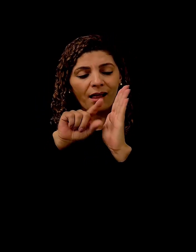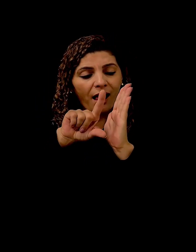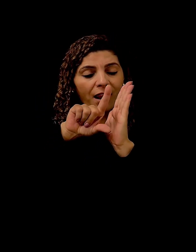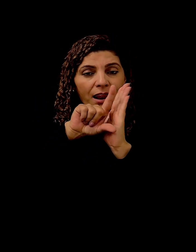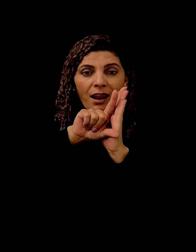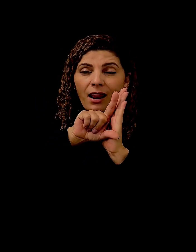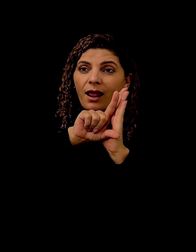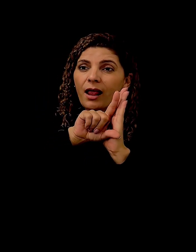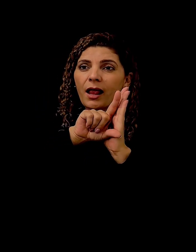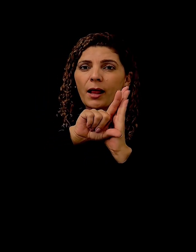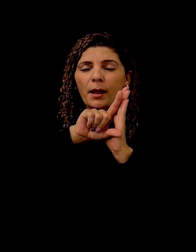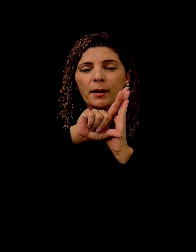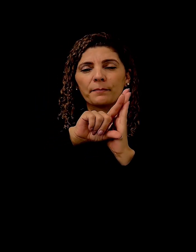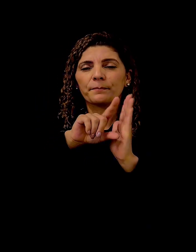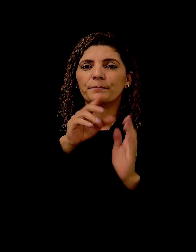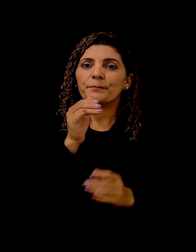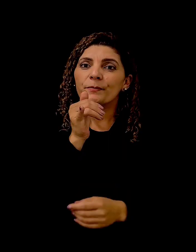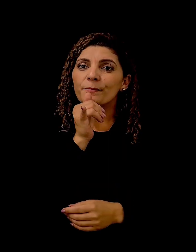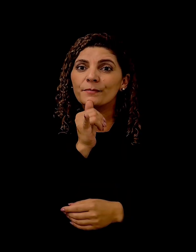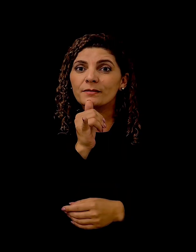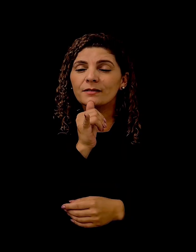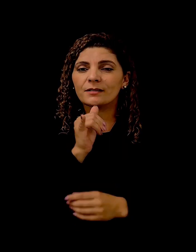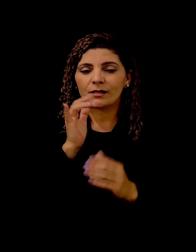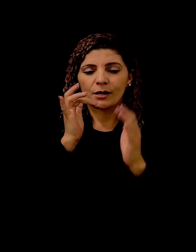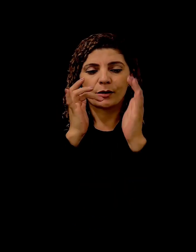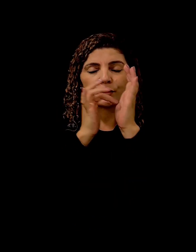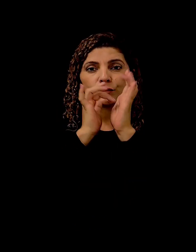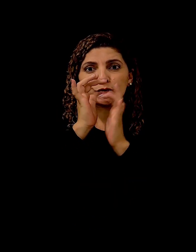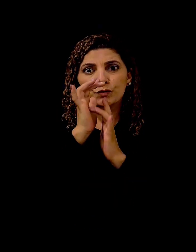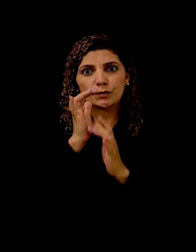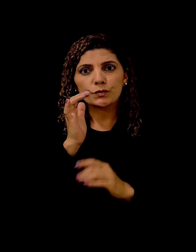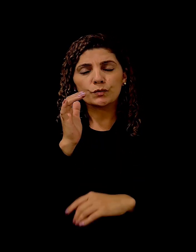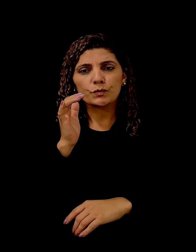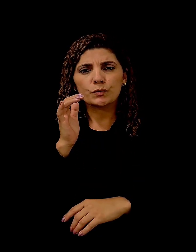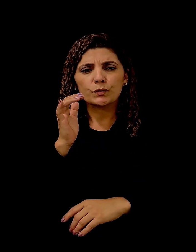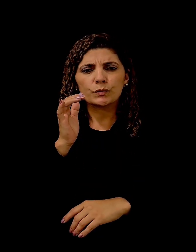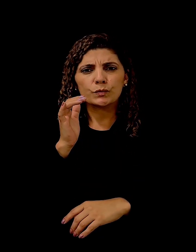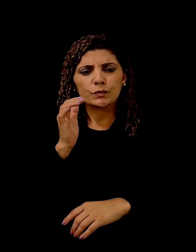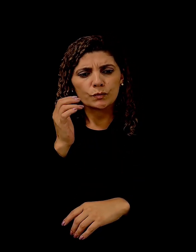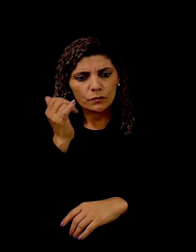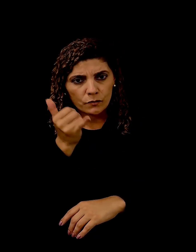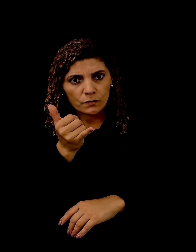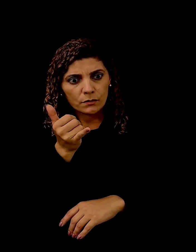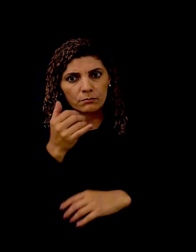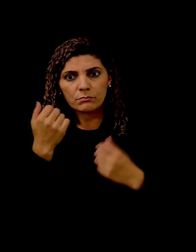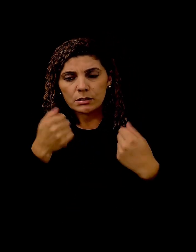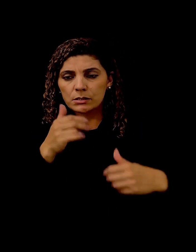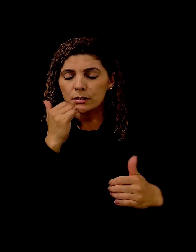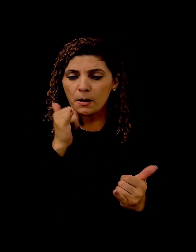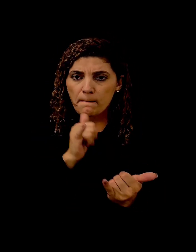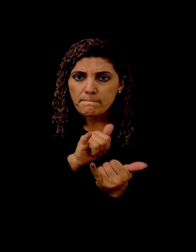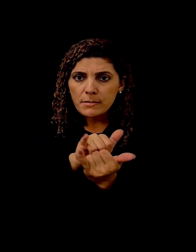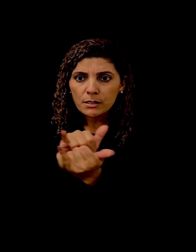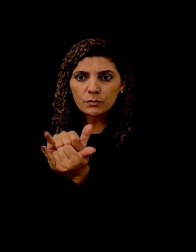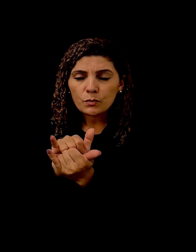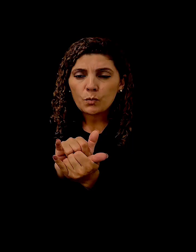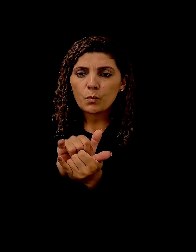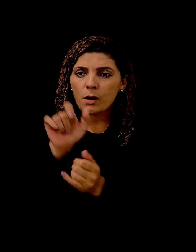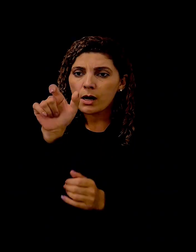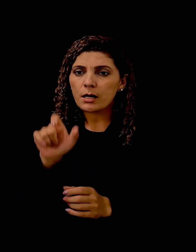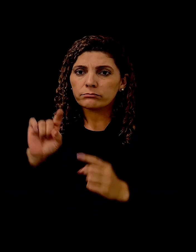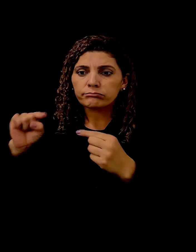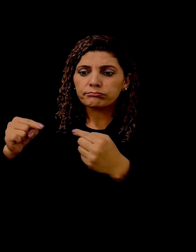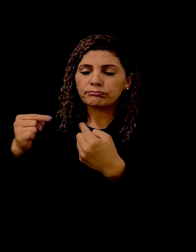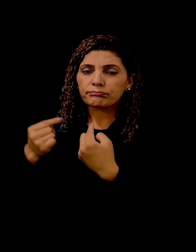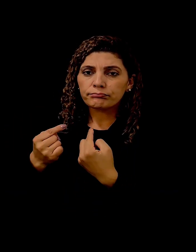mandamentos. Por exemplo, Jesus disse: perdoai aos vossos ofensores, orai pelos que